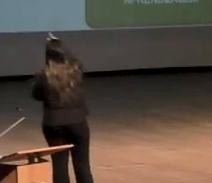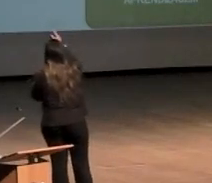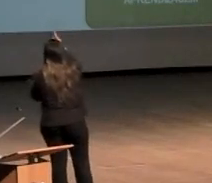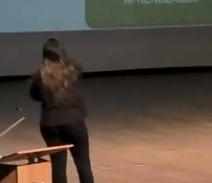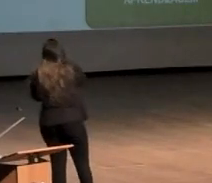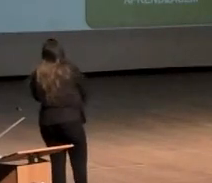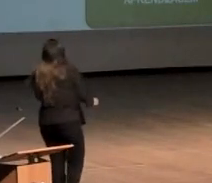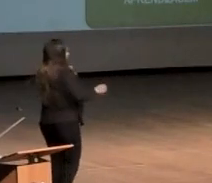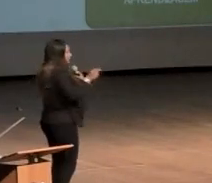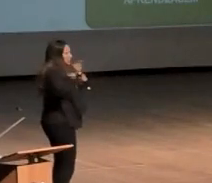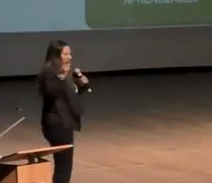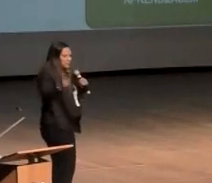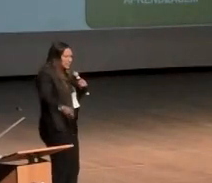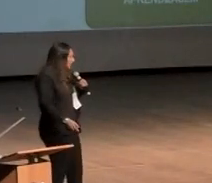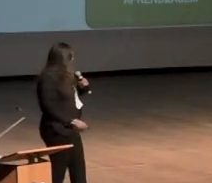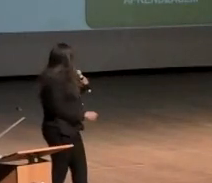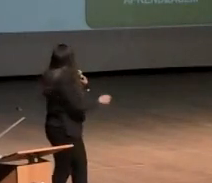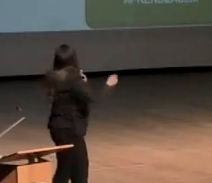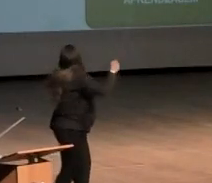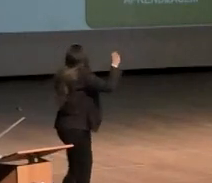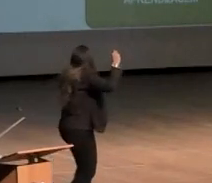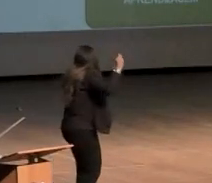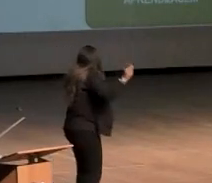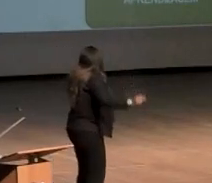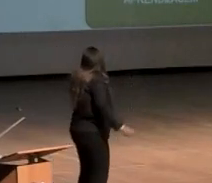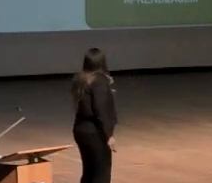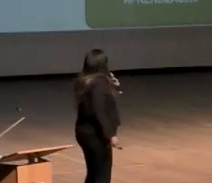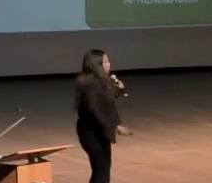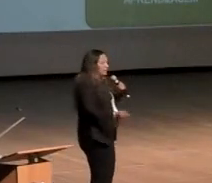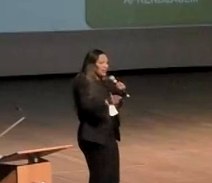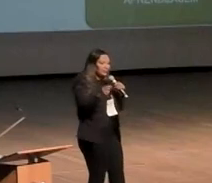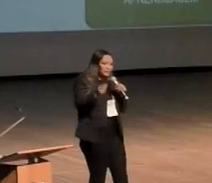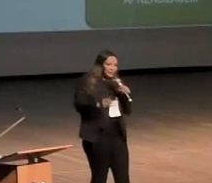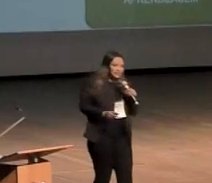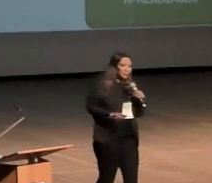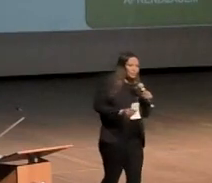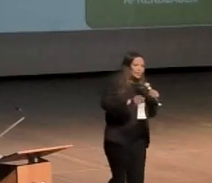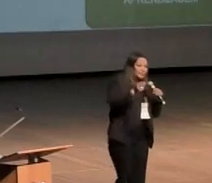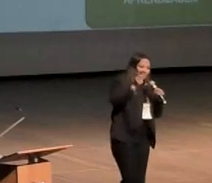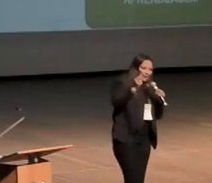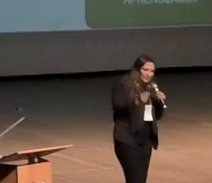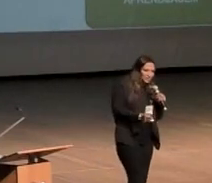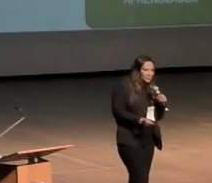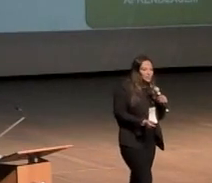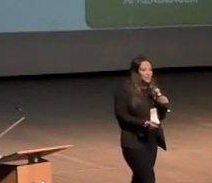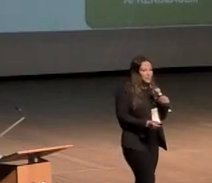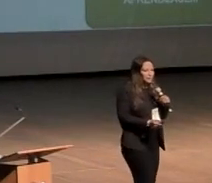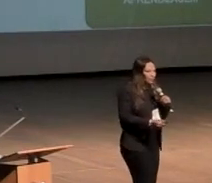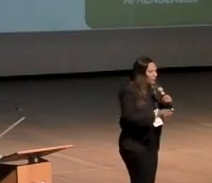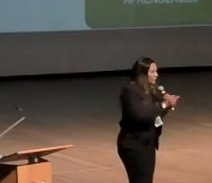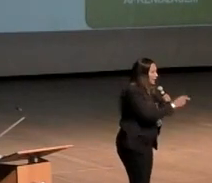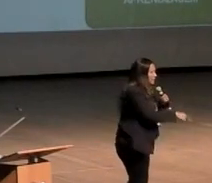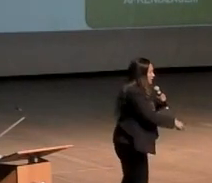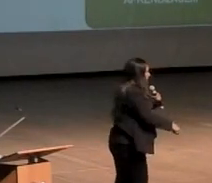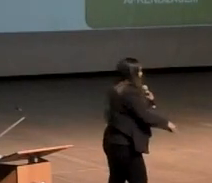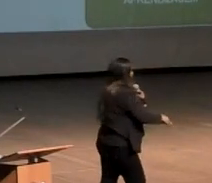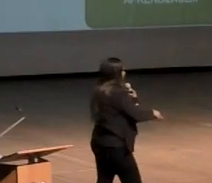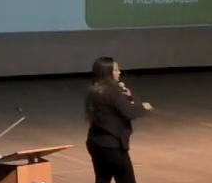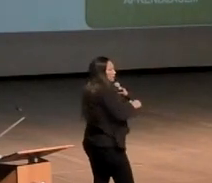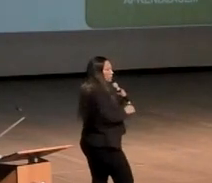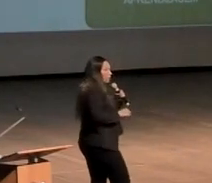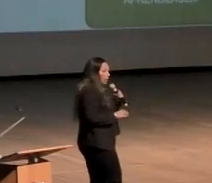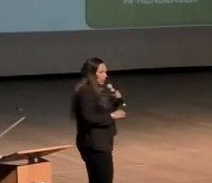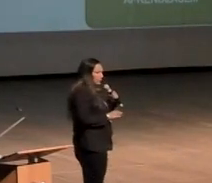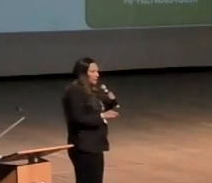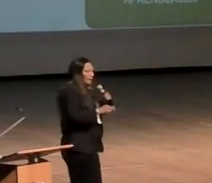sempre de uma alimentação ainda que é deficiente a gente fala de uma de uma alimentação que ainda tem a discriminação teve aqui